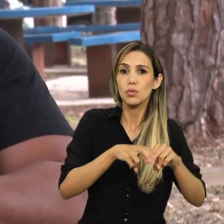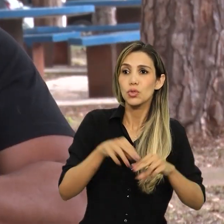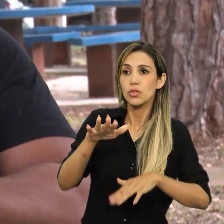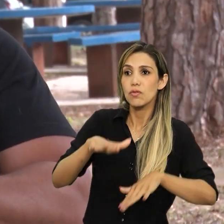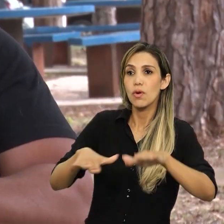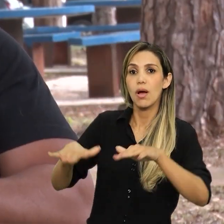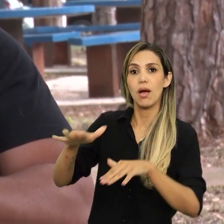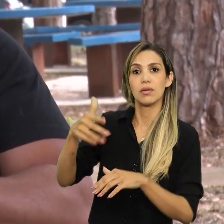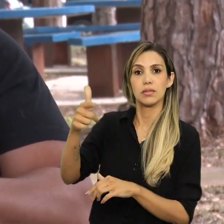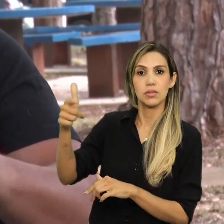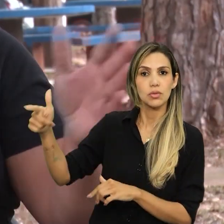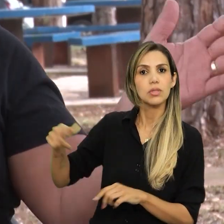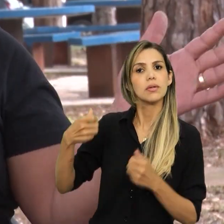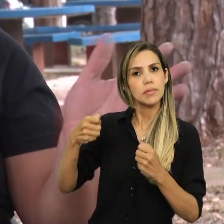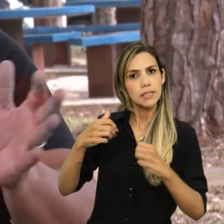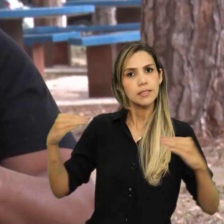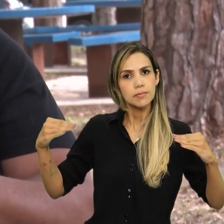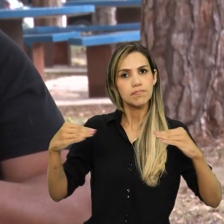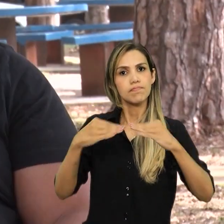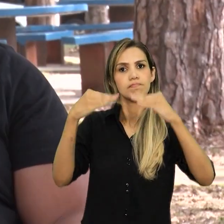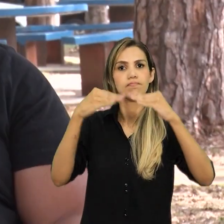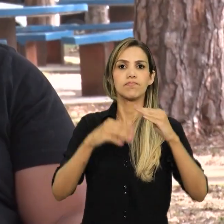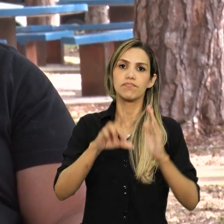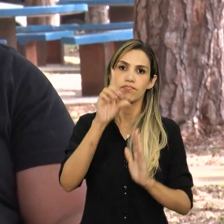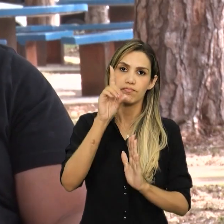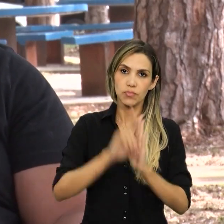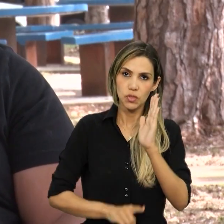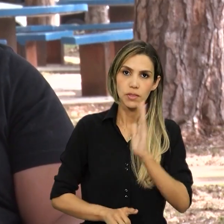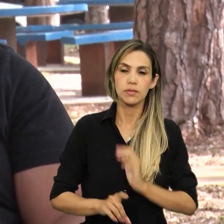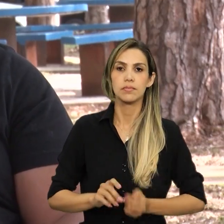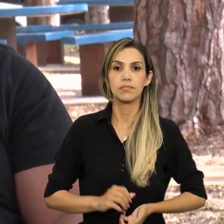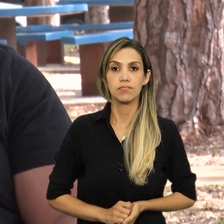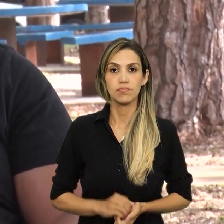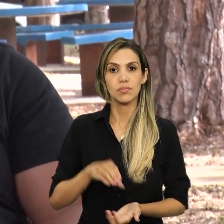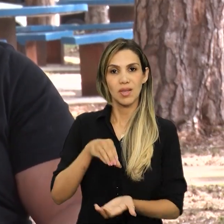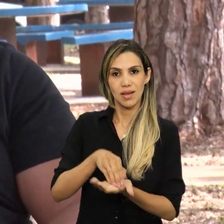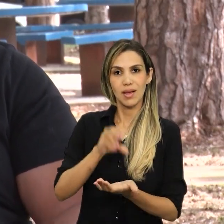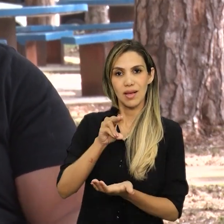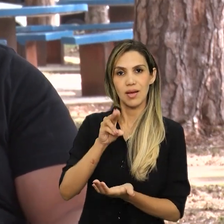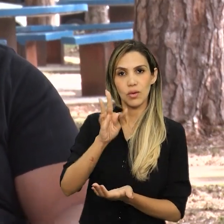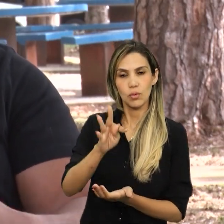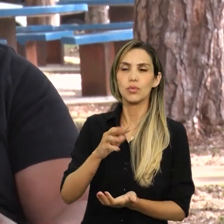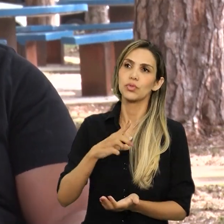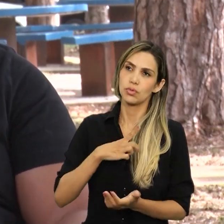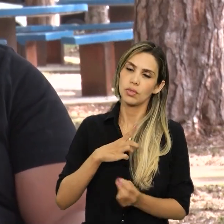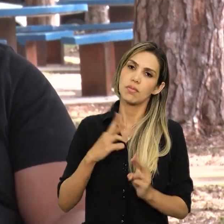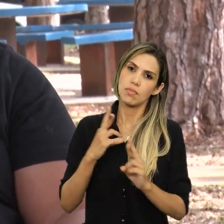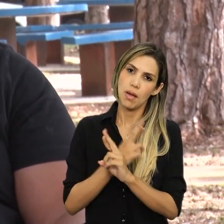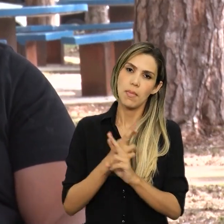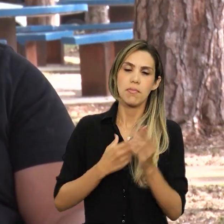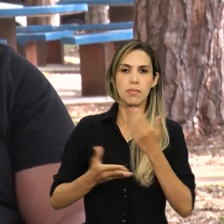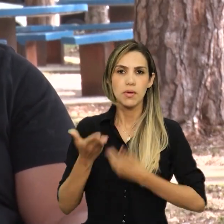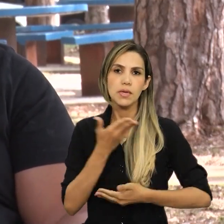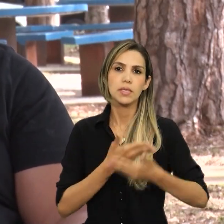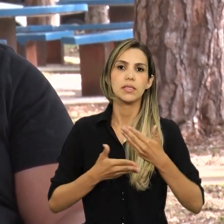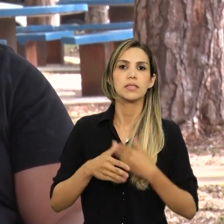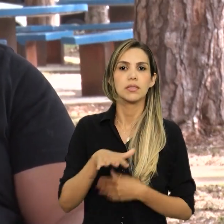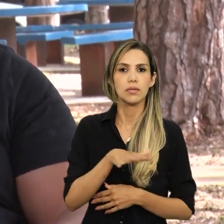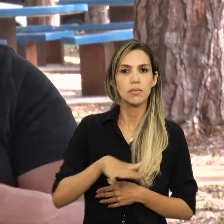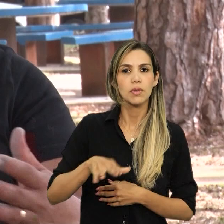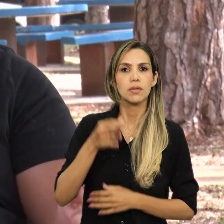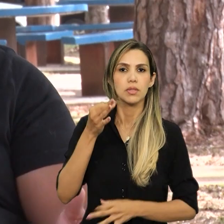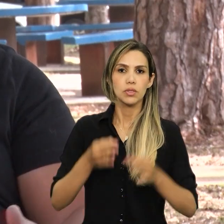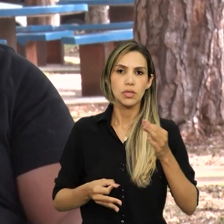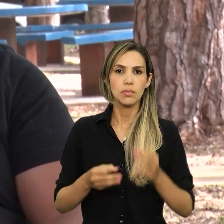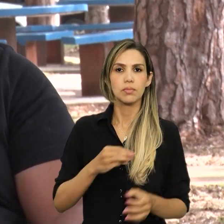de outras áreas, sabe? Eles têm que ter os mesmos direitos. A CUT tem uma relação muito boa com entidades do meio jurídico,